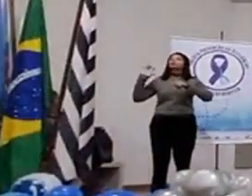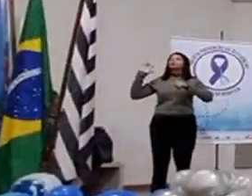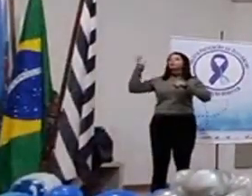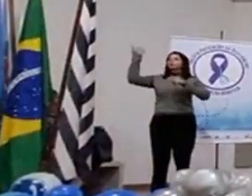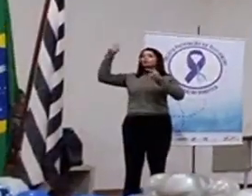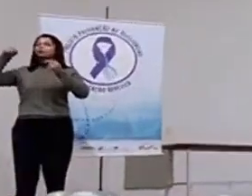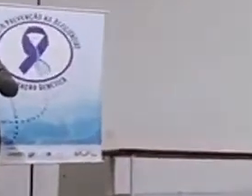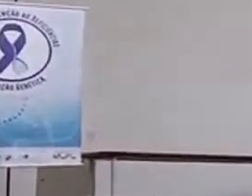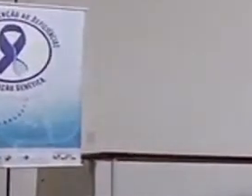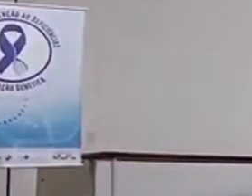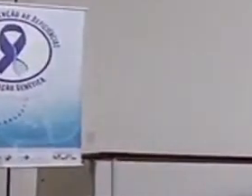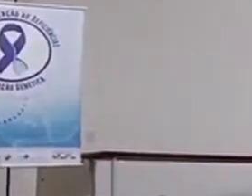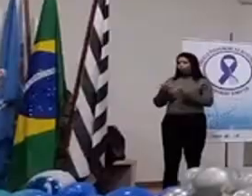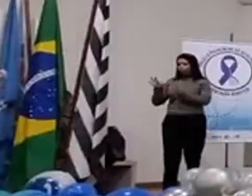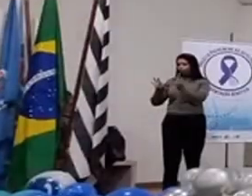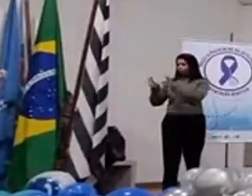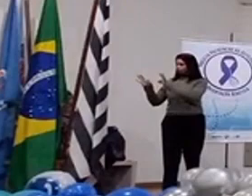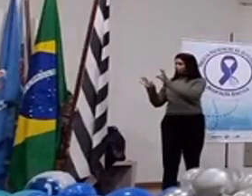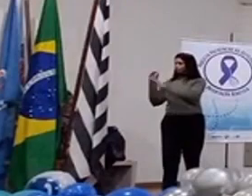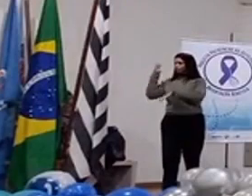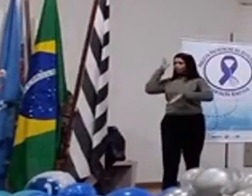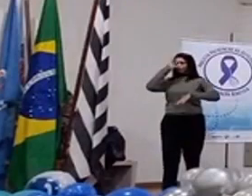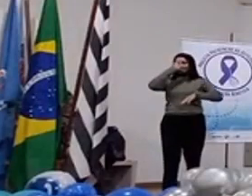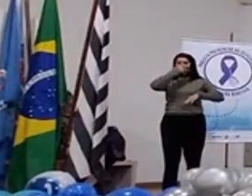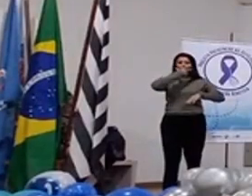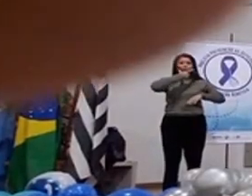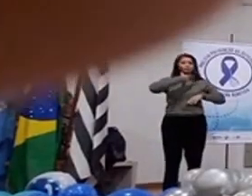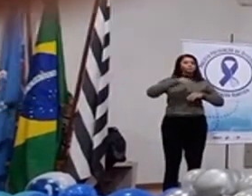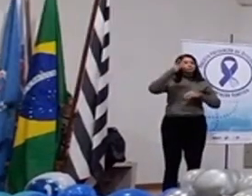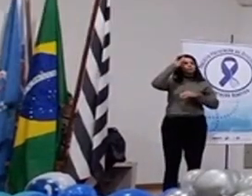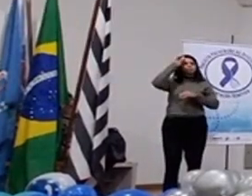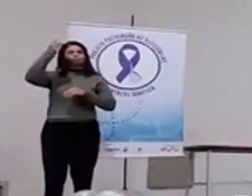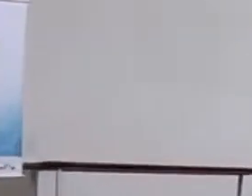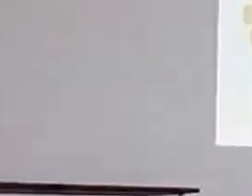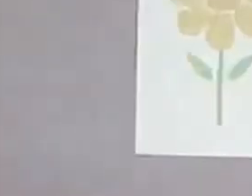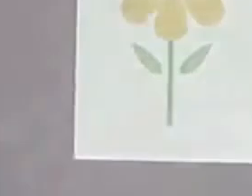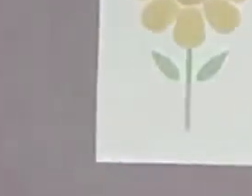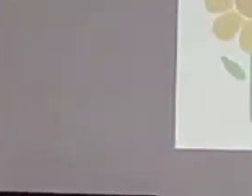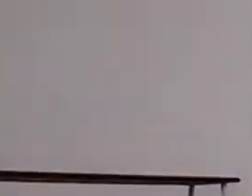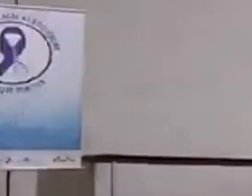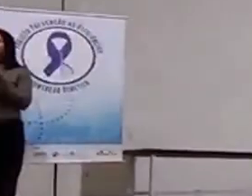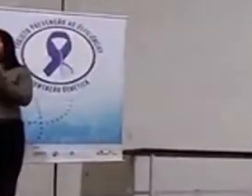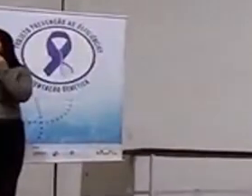com essa linda decoração que veio corroborar com o nosso evento. Muito obrigada.